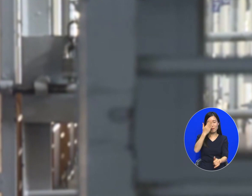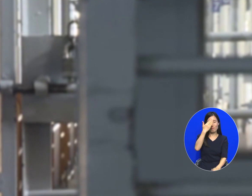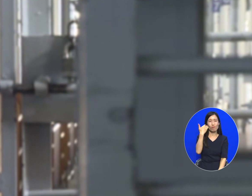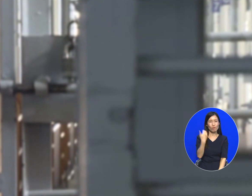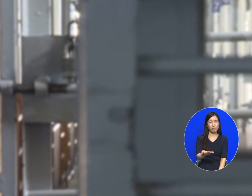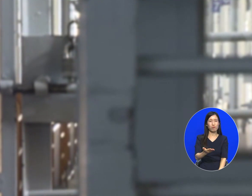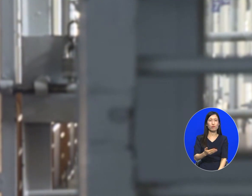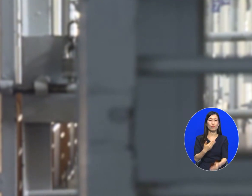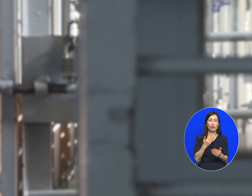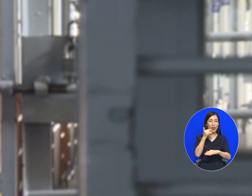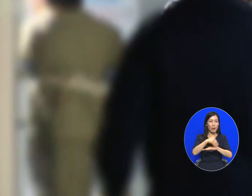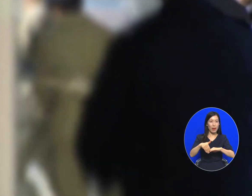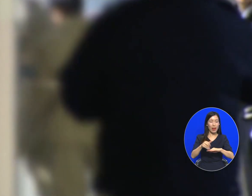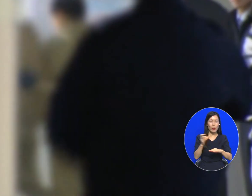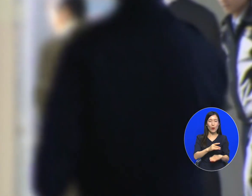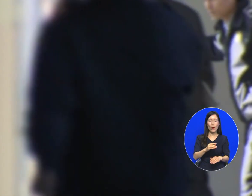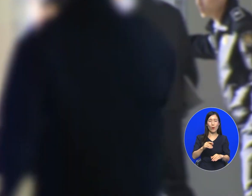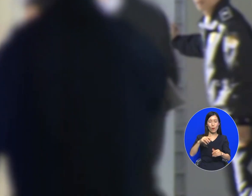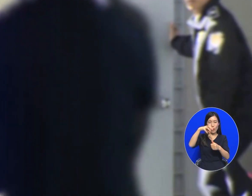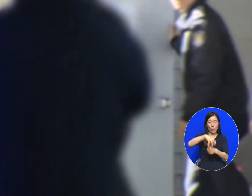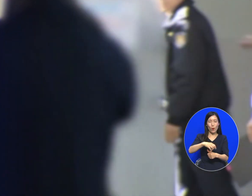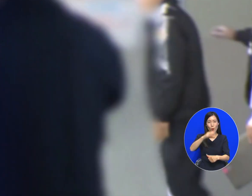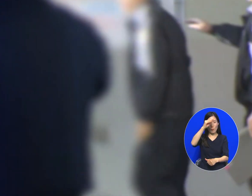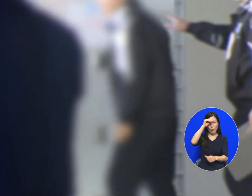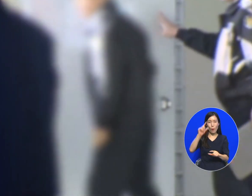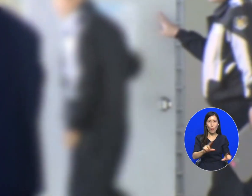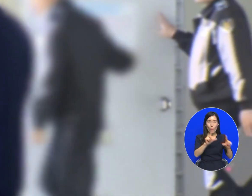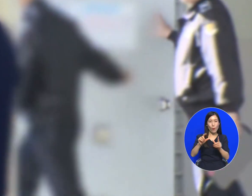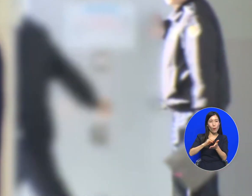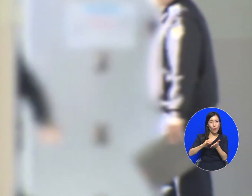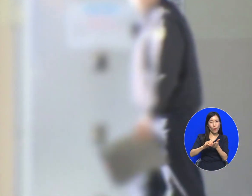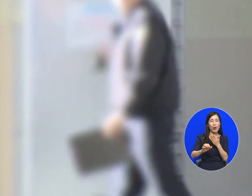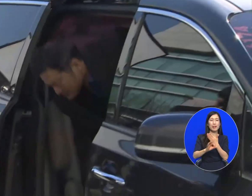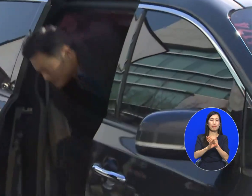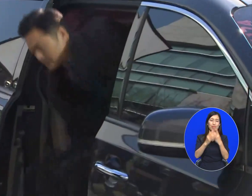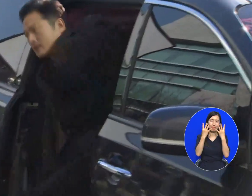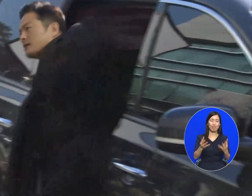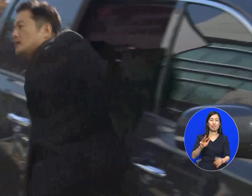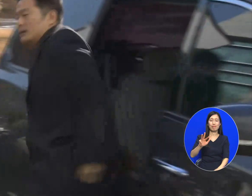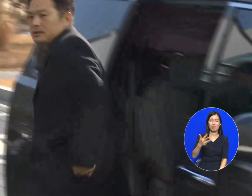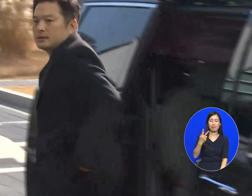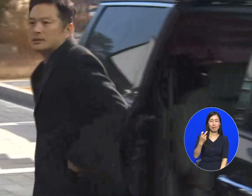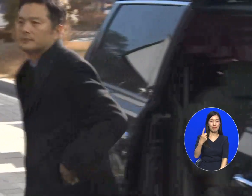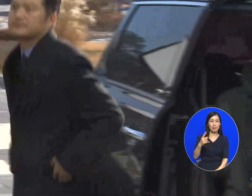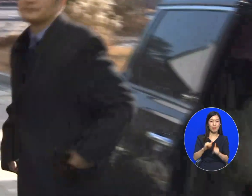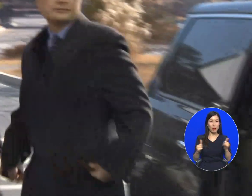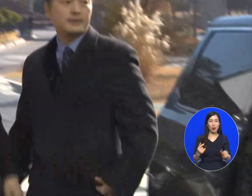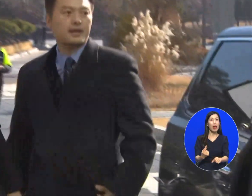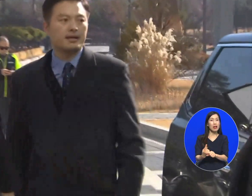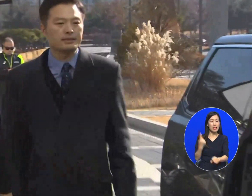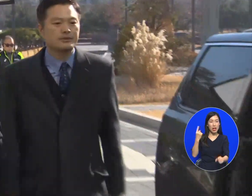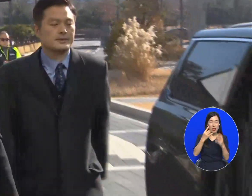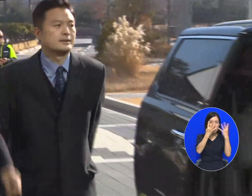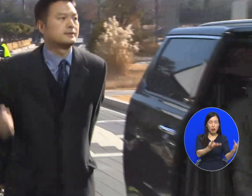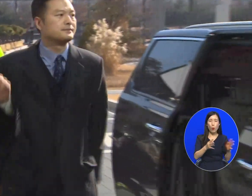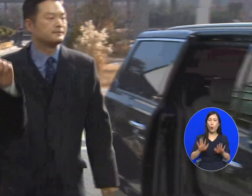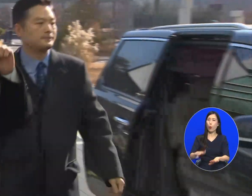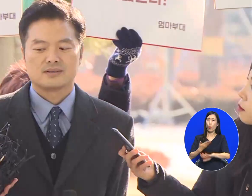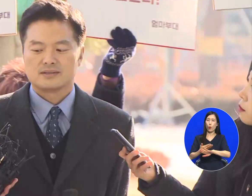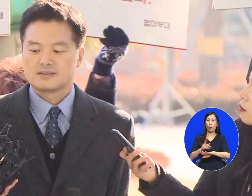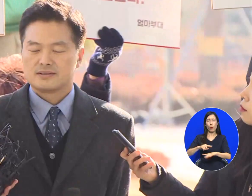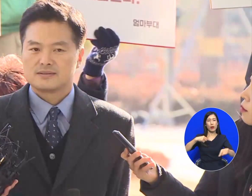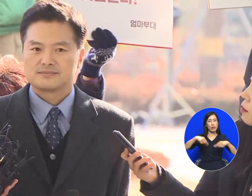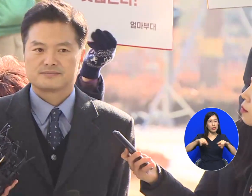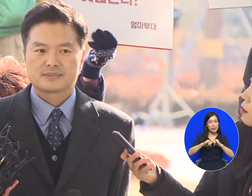조치가 시행됩니다 또 모범수 800승을 한 명은 가석방 됩니다 지난해 광복절 특별사면과 달리 올해는